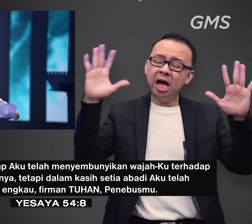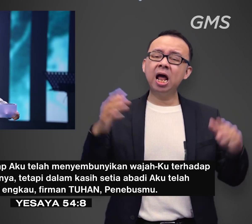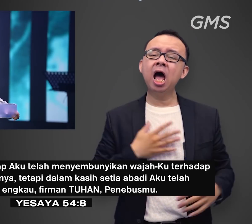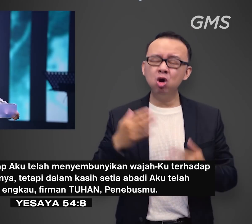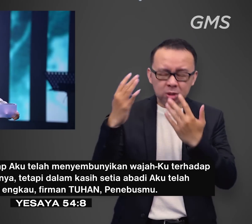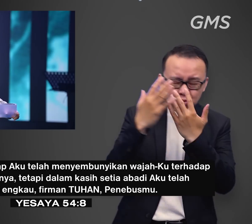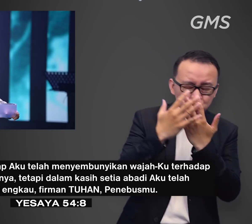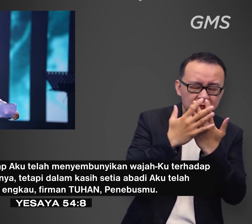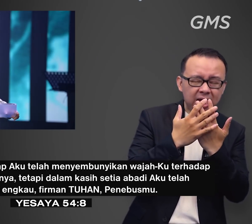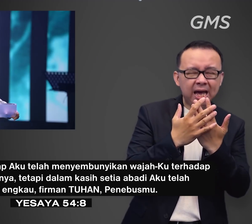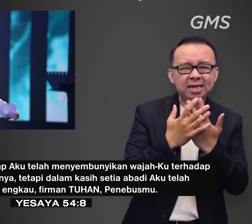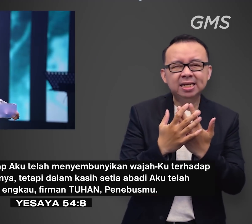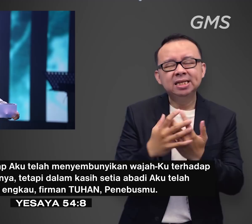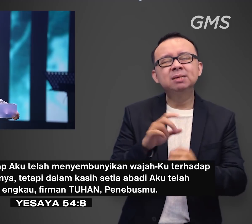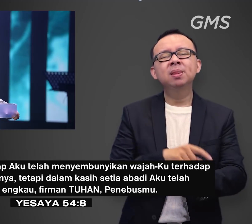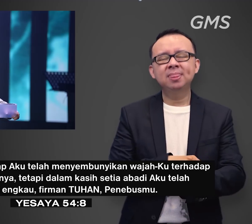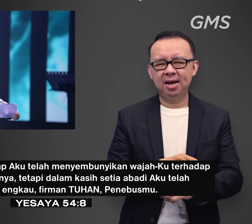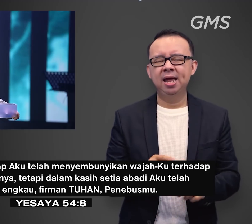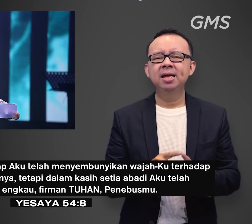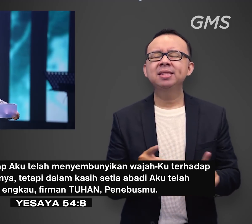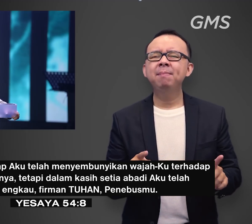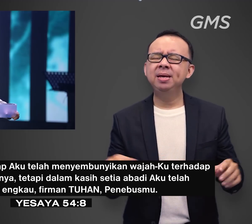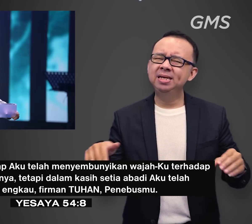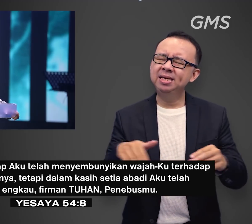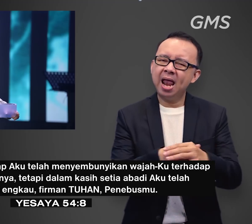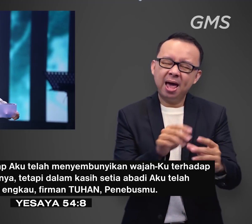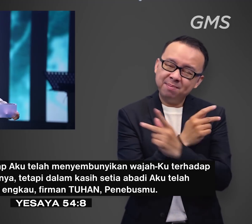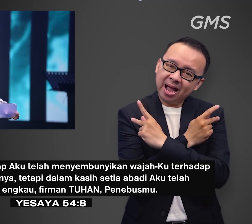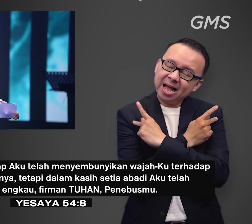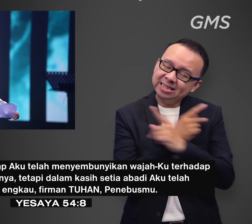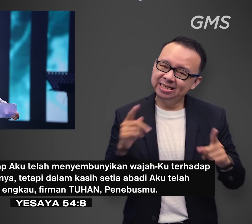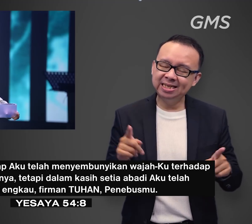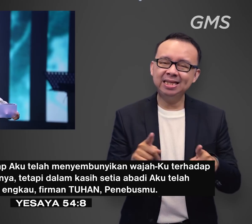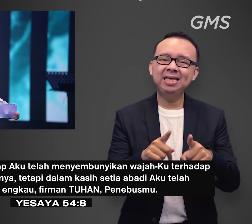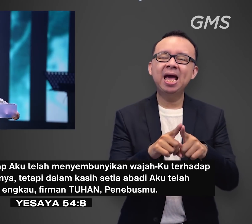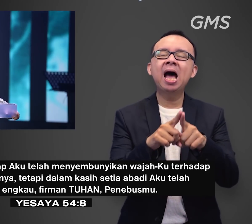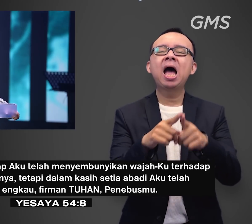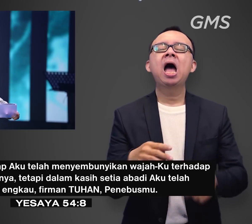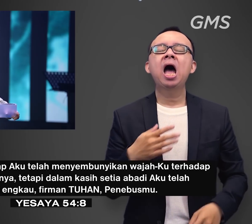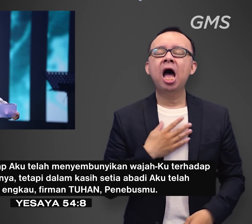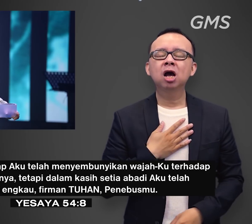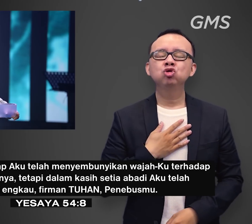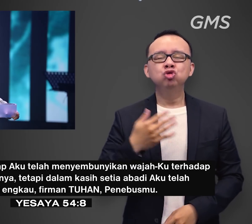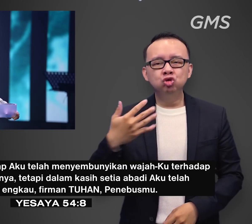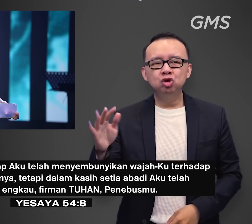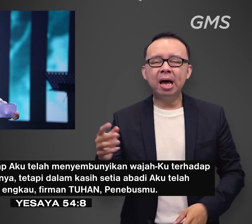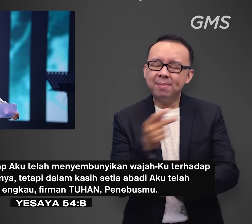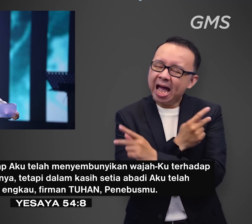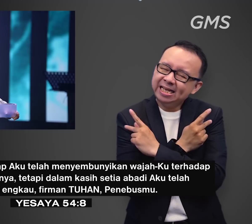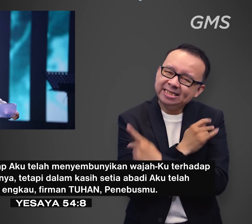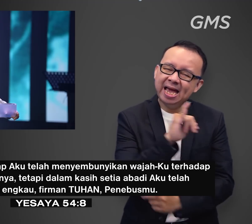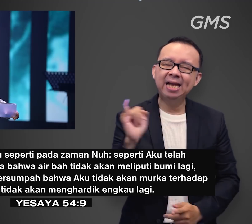sesaat lamanya. Tetapi dalam kasih setia abadi, aku telah mengasihani engkau. Firman